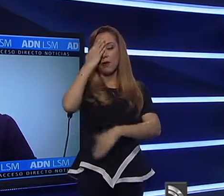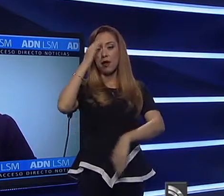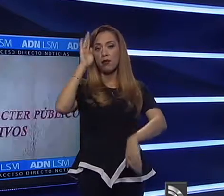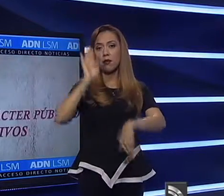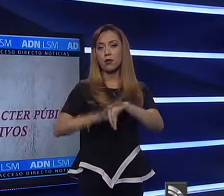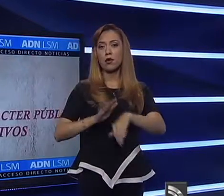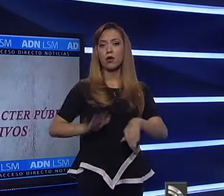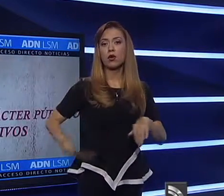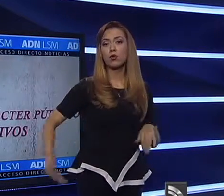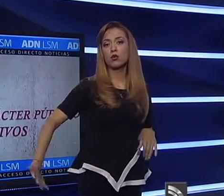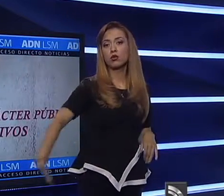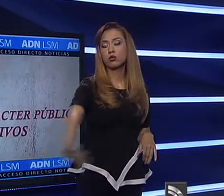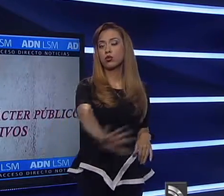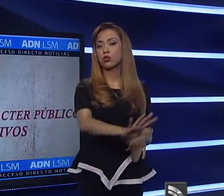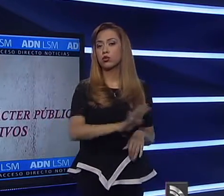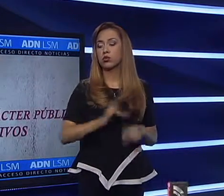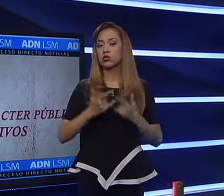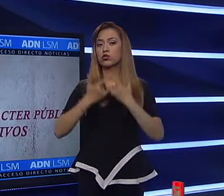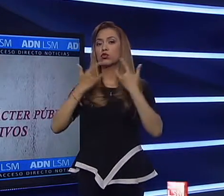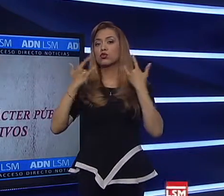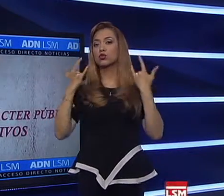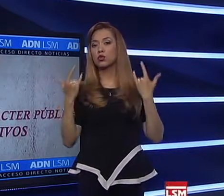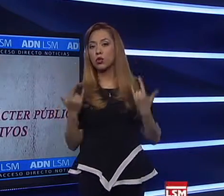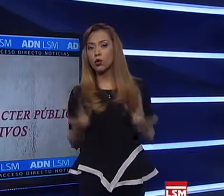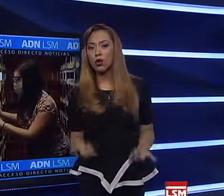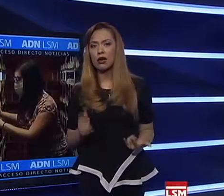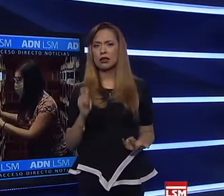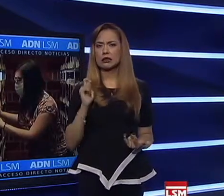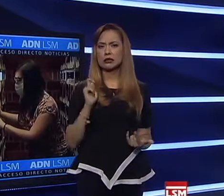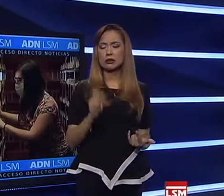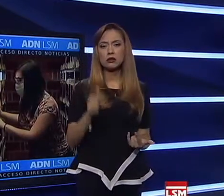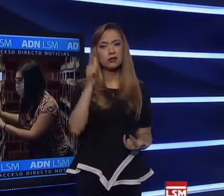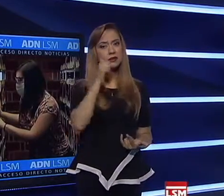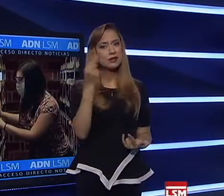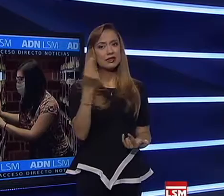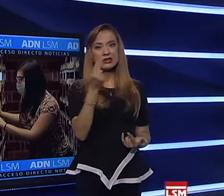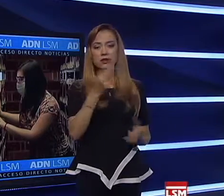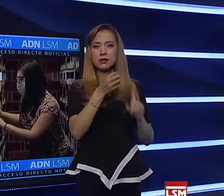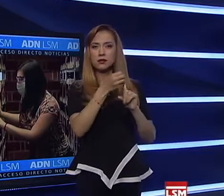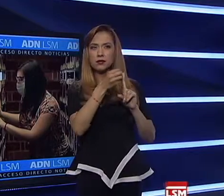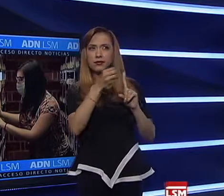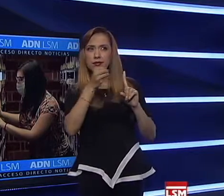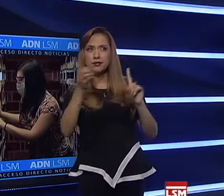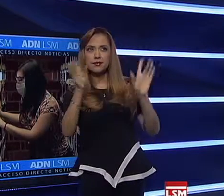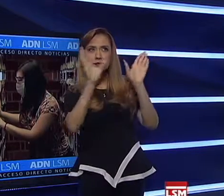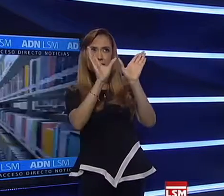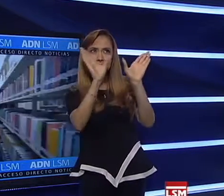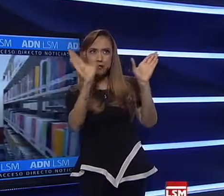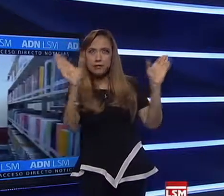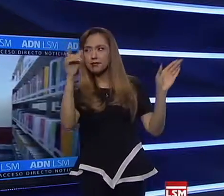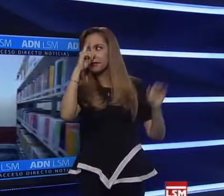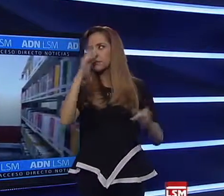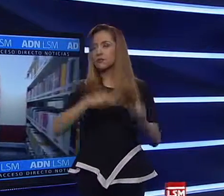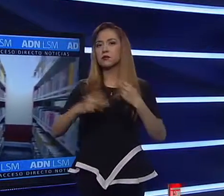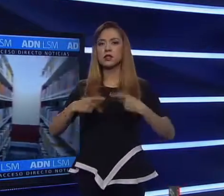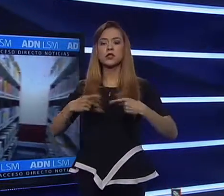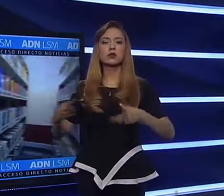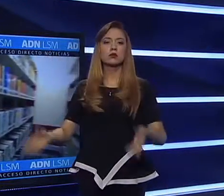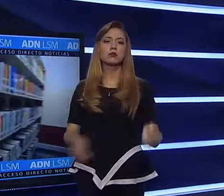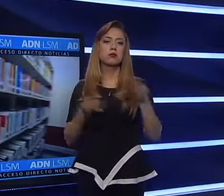en su conjunto, documentación que siempre necesita estar organizada y disponible. Los participantes afirmaron que